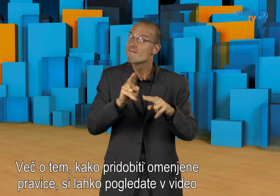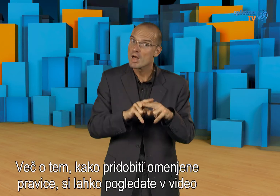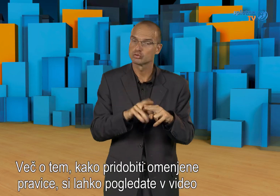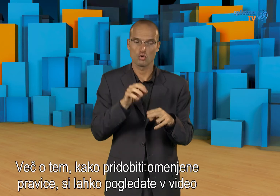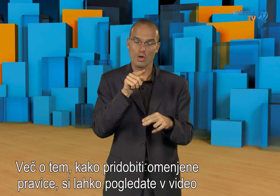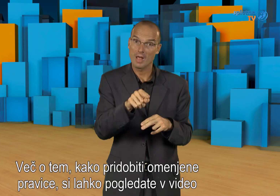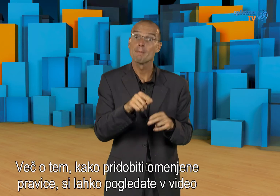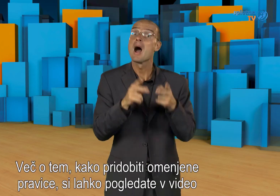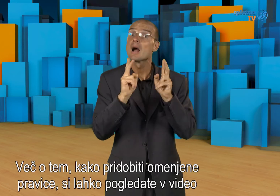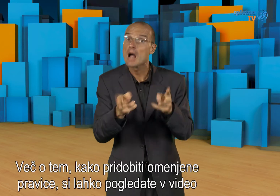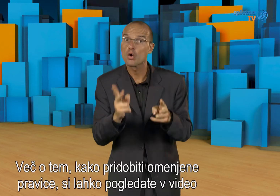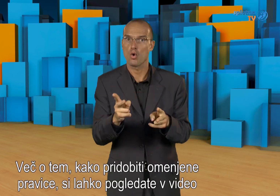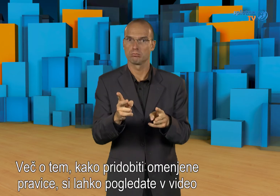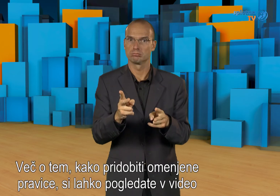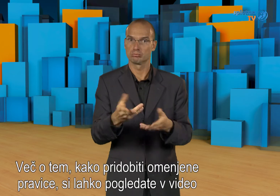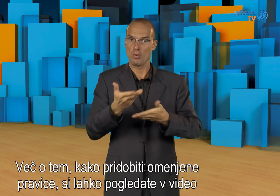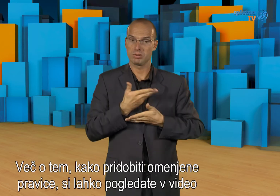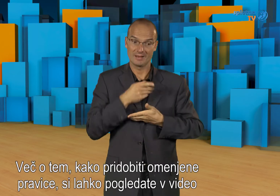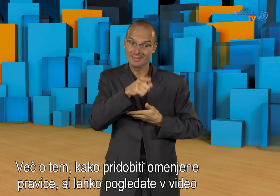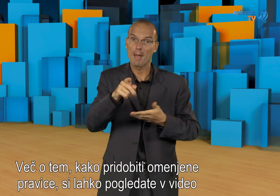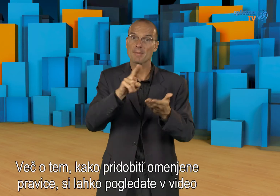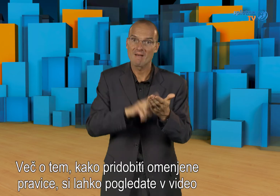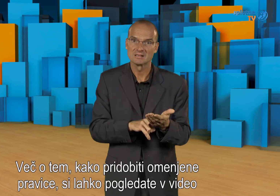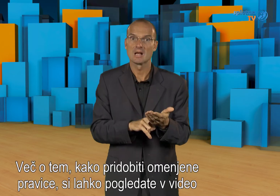Več o tem, kako pridobiti omenjene pravice, si lahko pogledate v